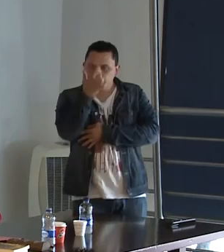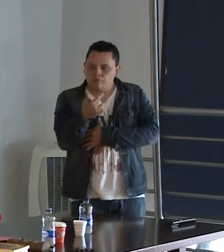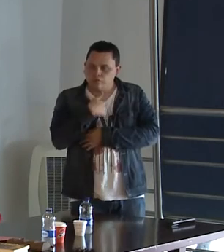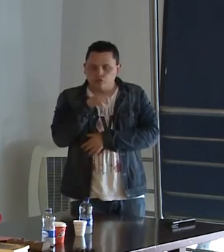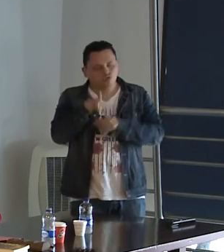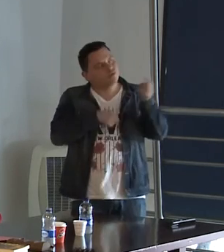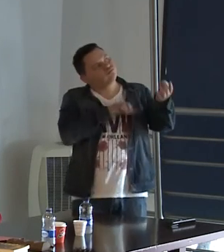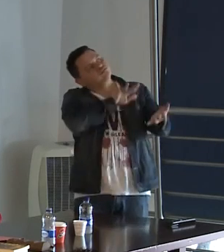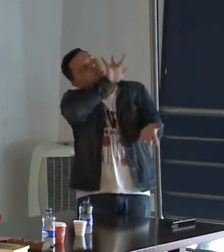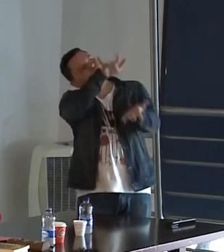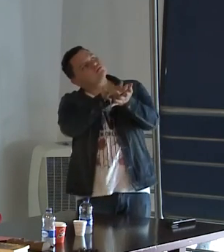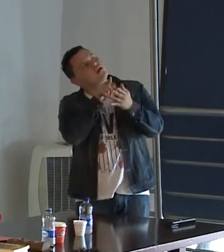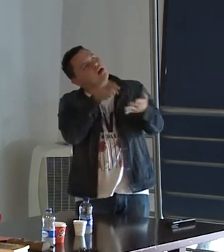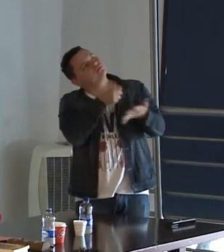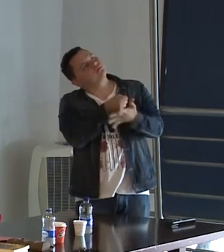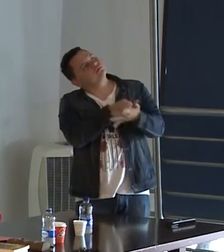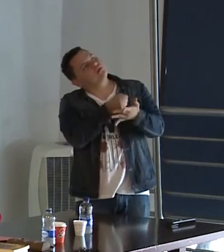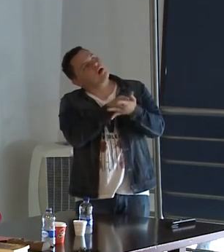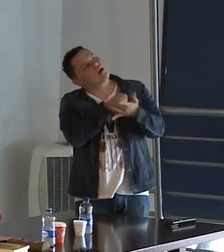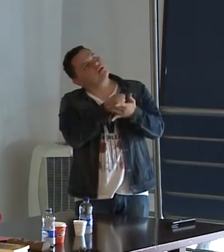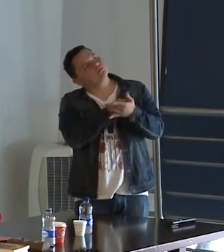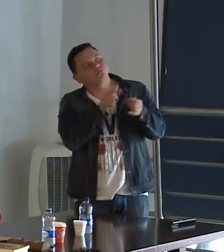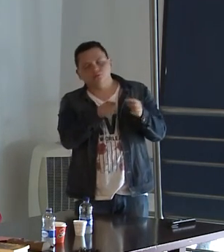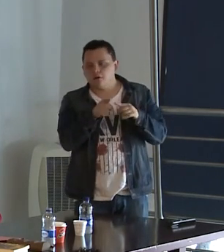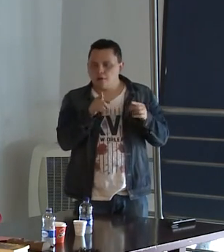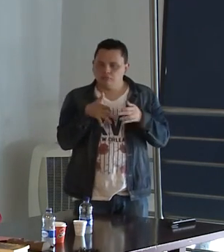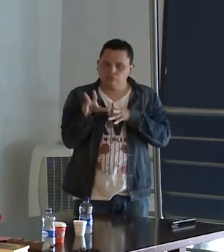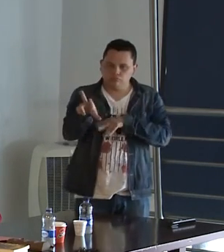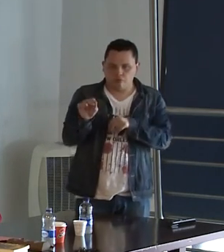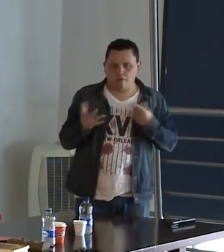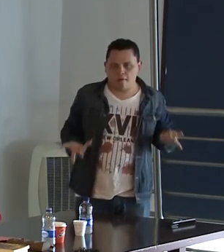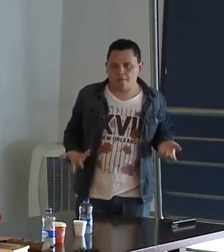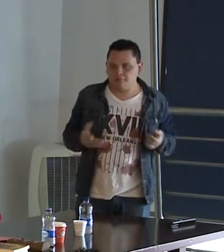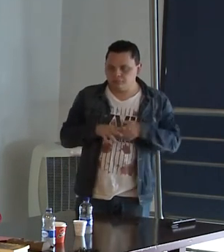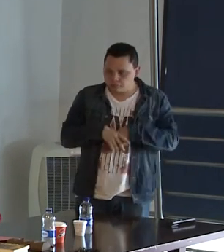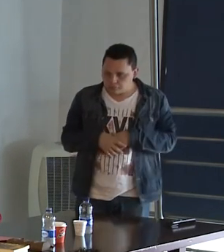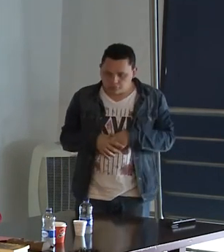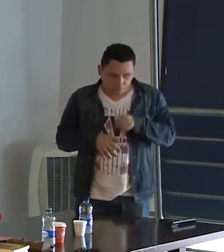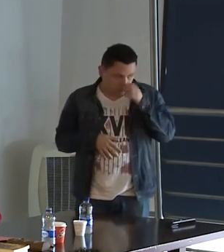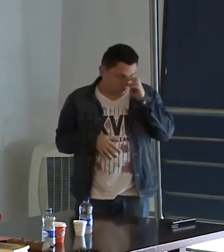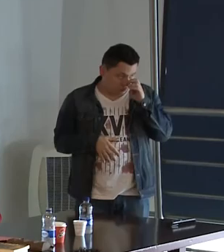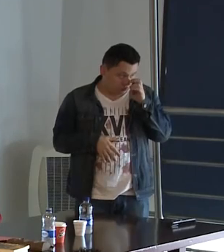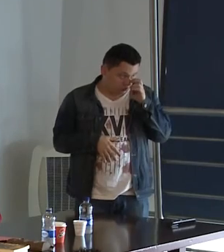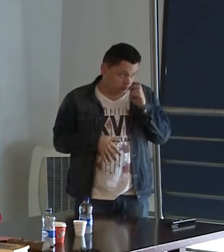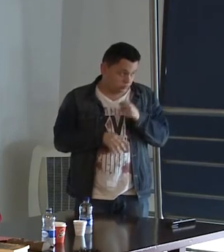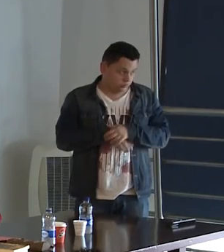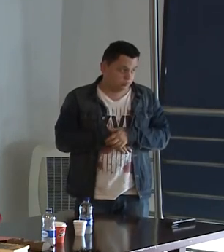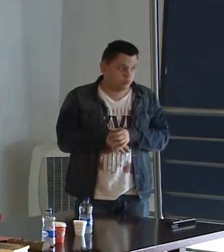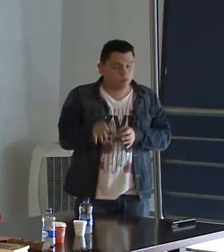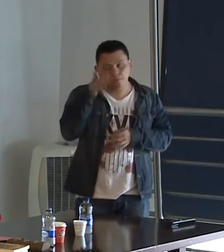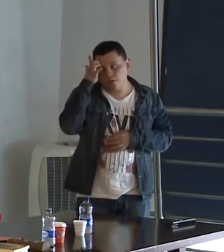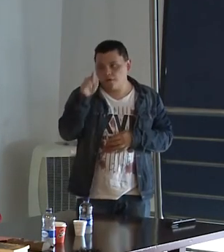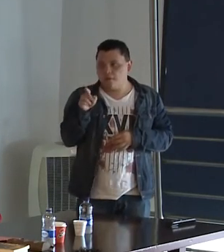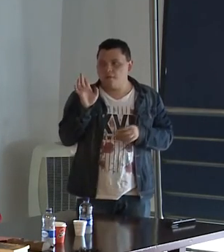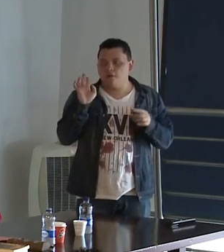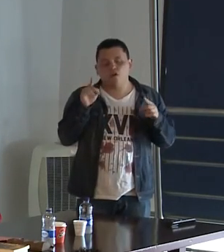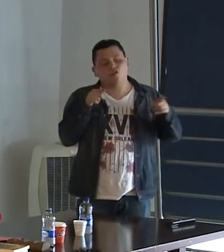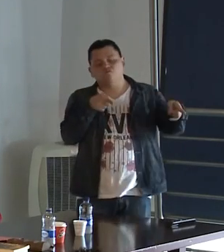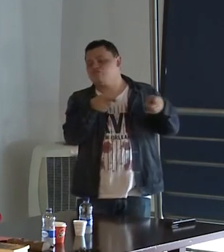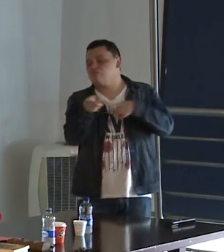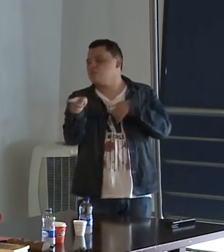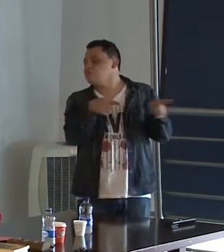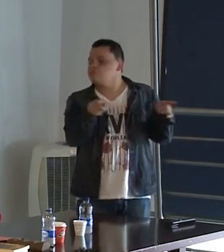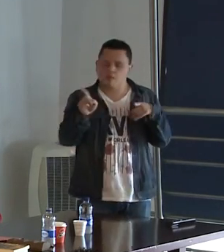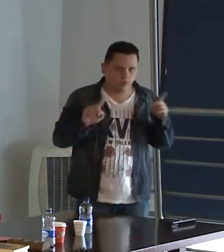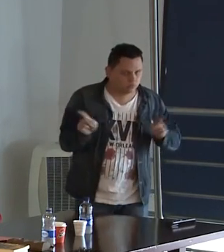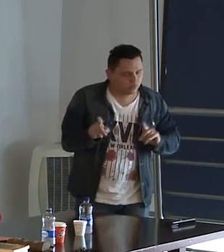allá solamente por presión ni las bombas del Plan Colombia, ¿sí? Ni porque los chinos tal vaina, no, se llega